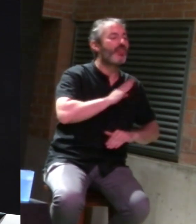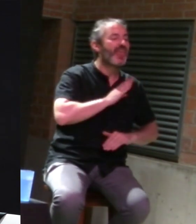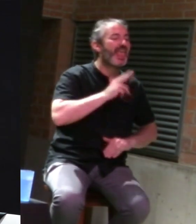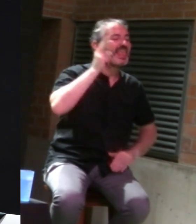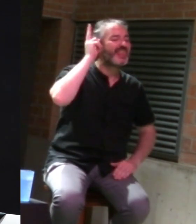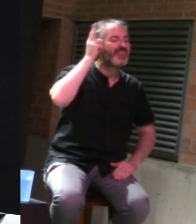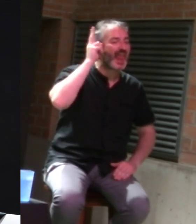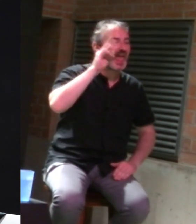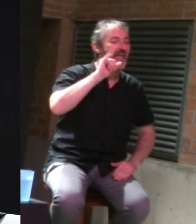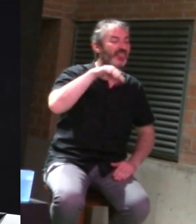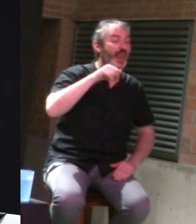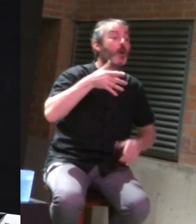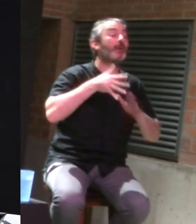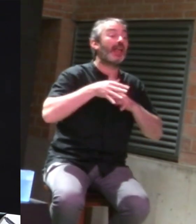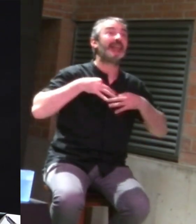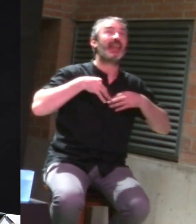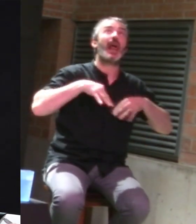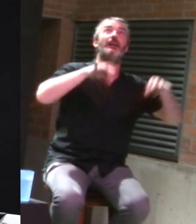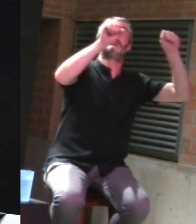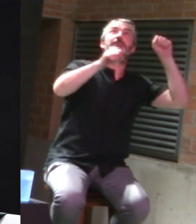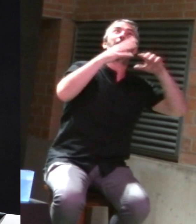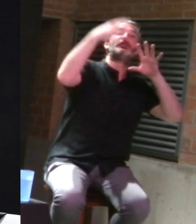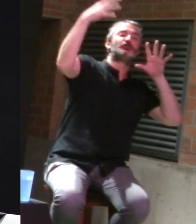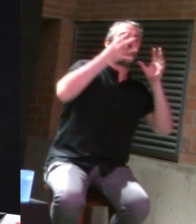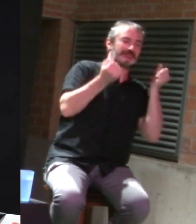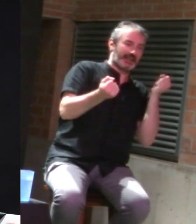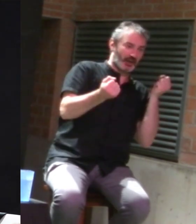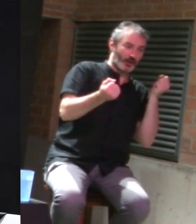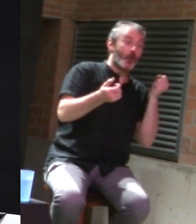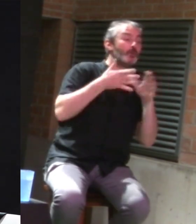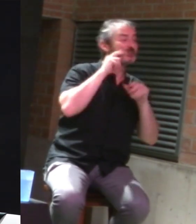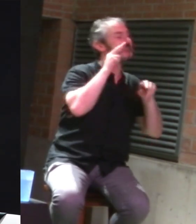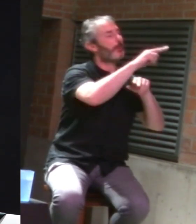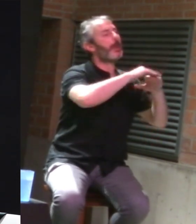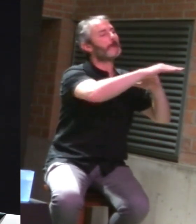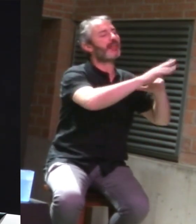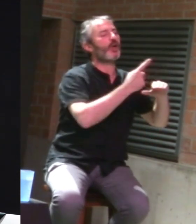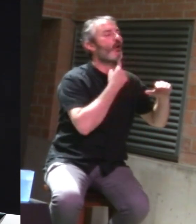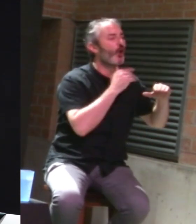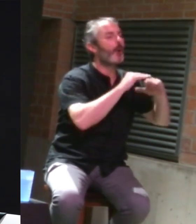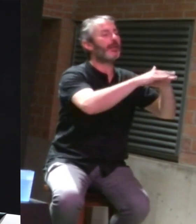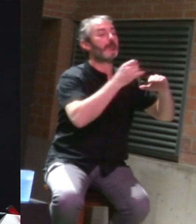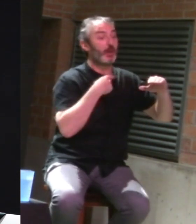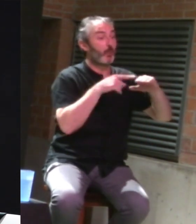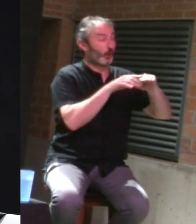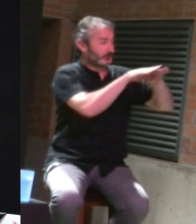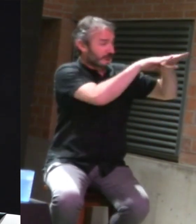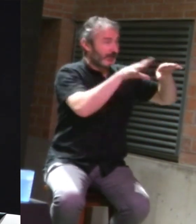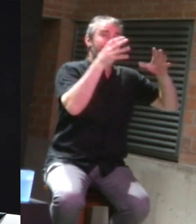els teixits a secar al sol, i per això encara en la terminologia tenim el prat vermell, el prat de la manta, etc. També